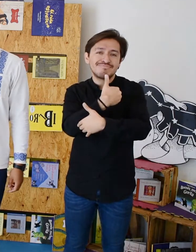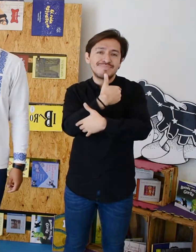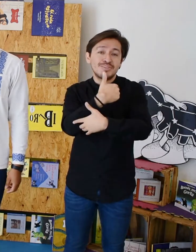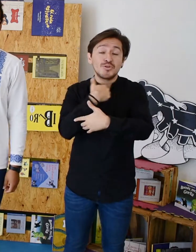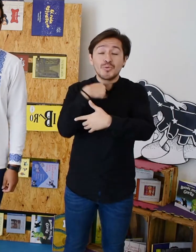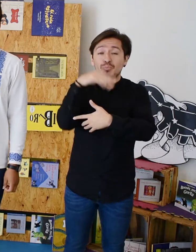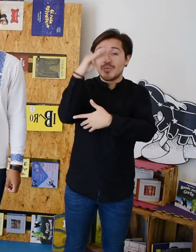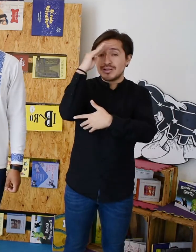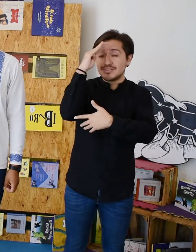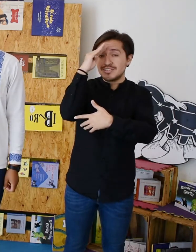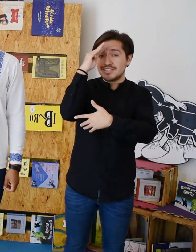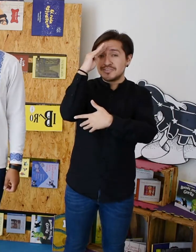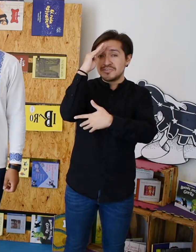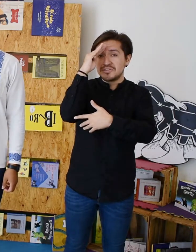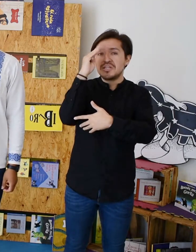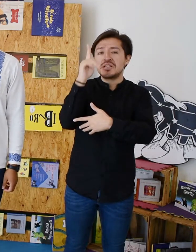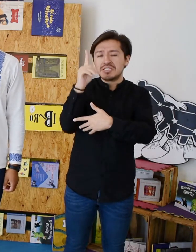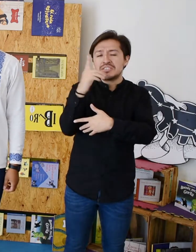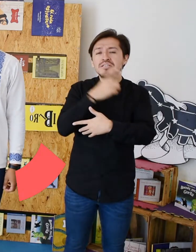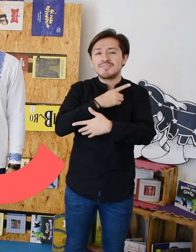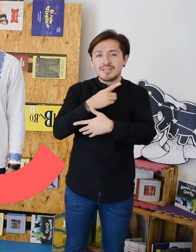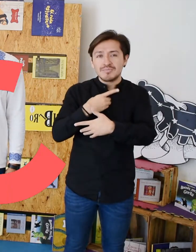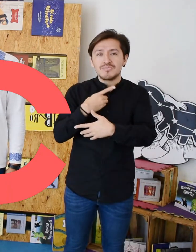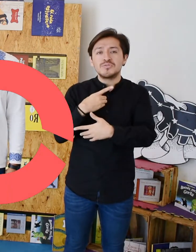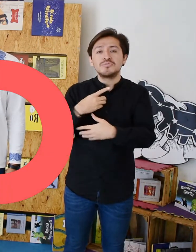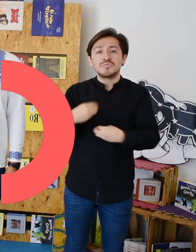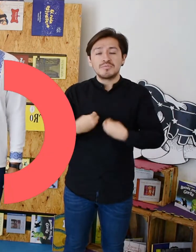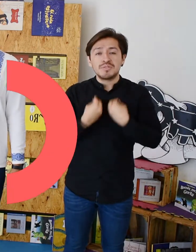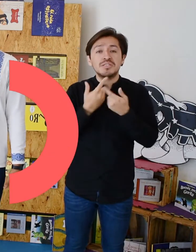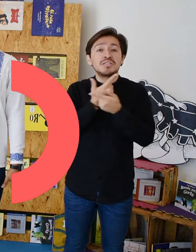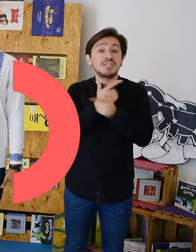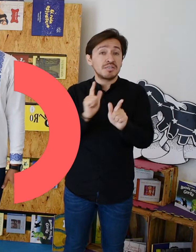pensando en que habría que vivir libre y sin miedo.